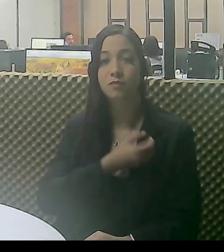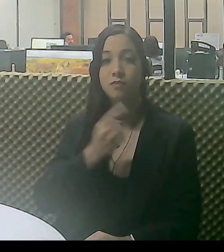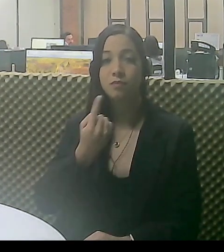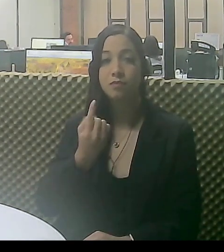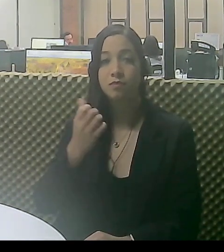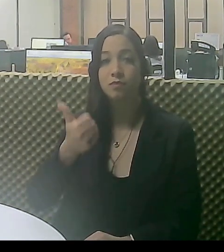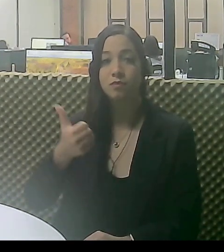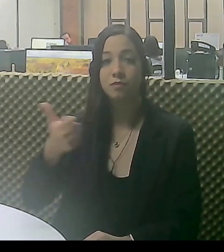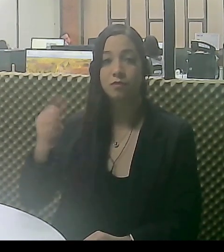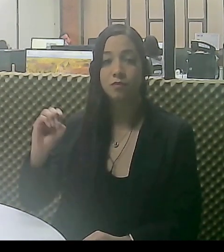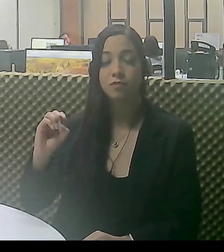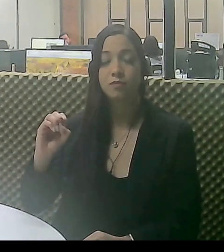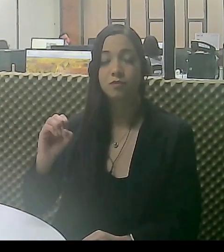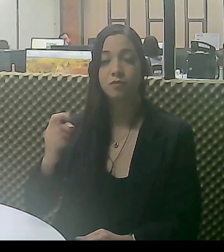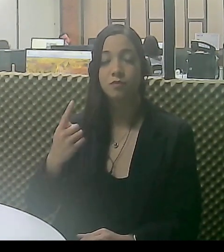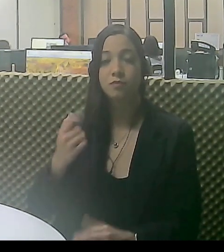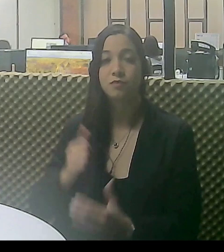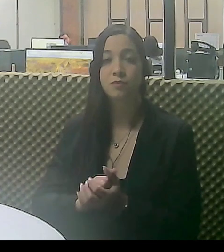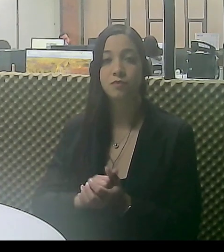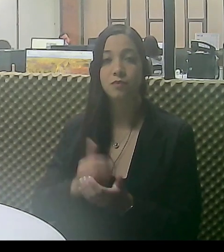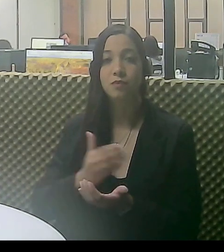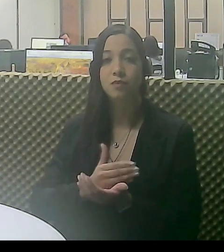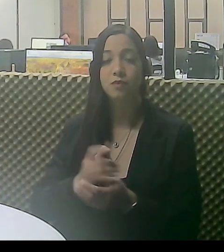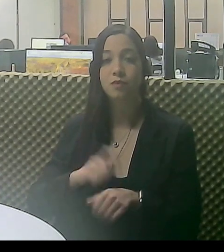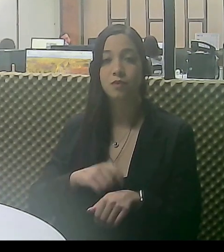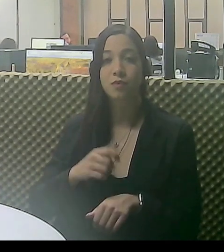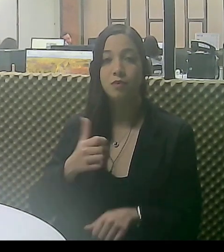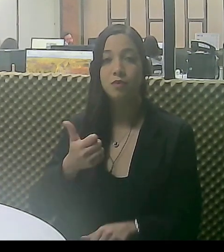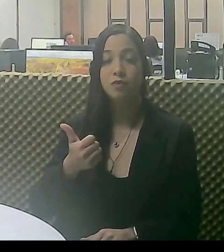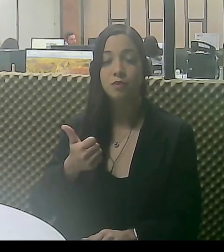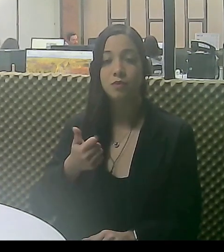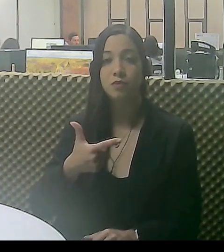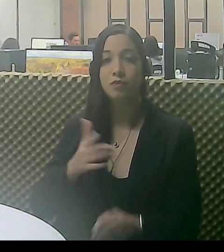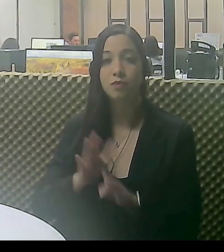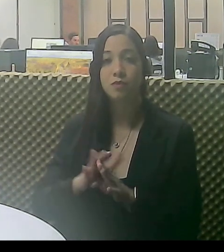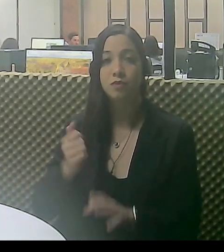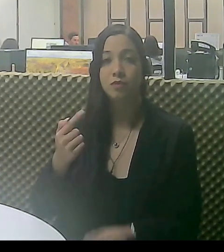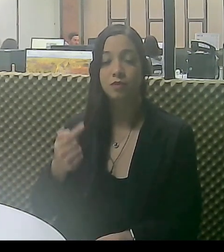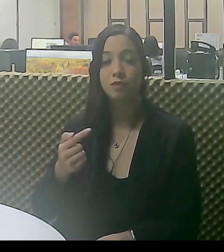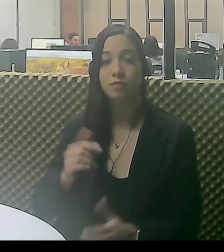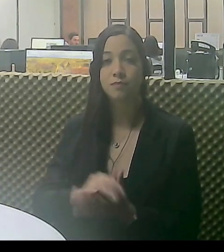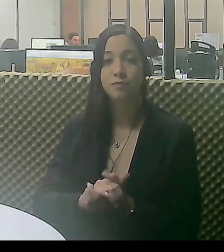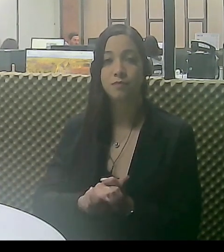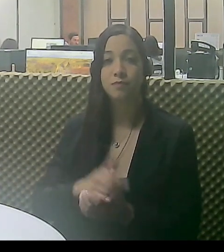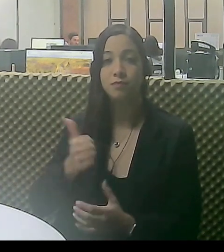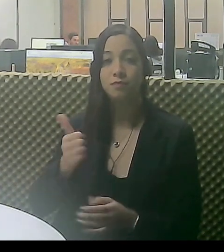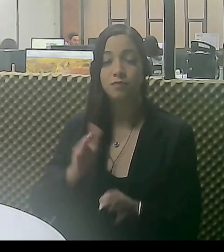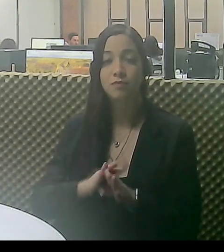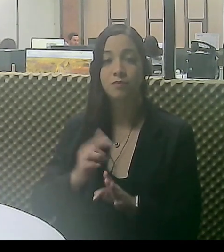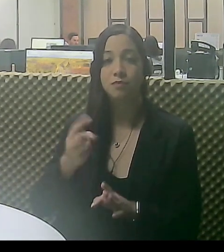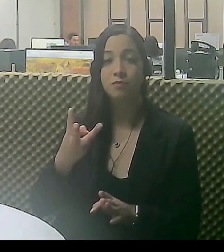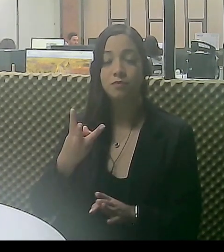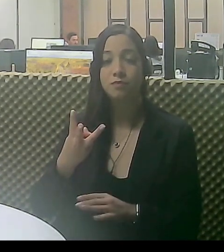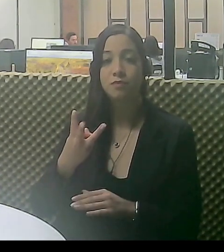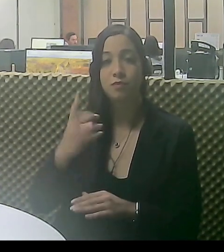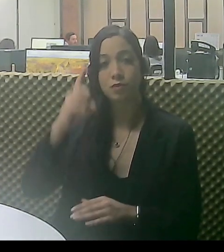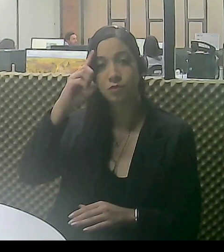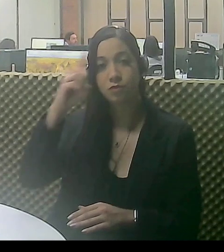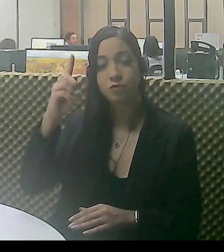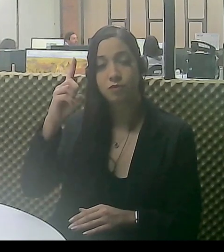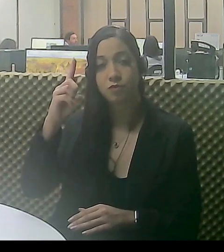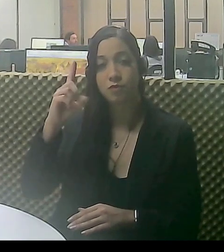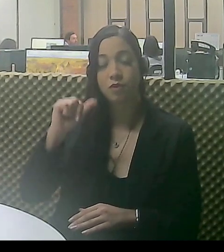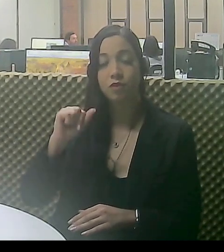1111, no bairro Tibere, das 12 às 17 horas. De 21 a 23 de junho, o ponto de encontro é a Avenida